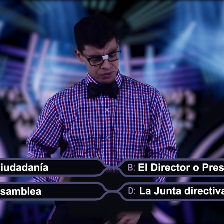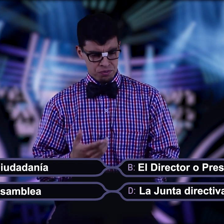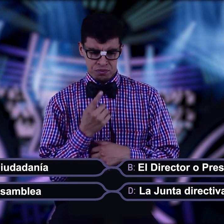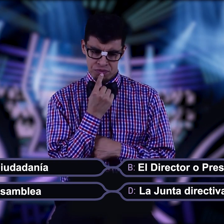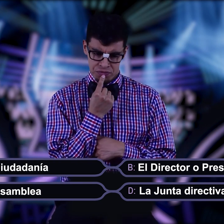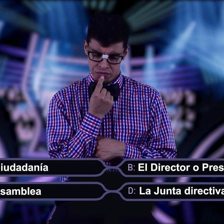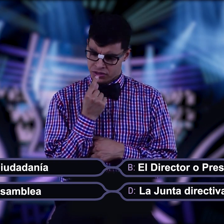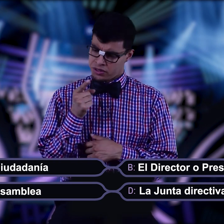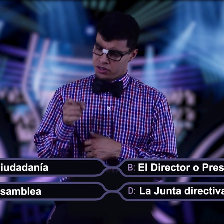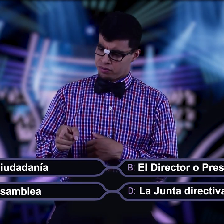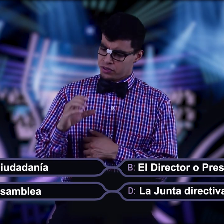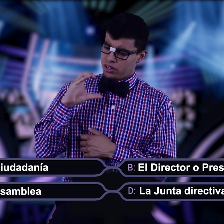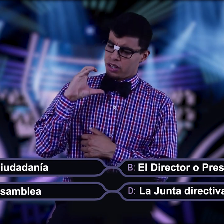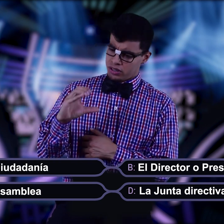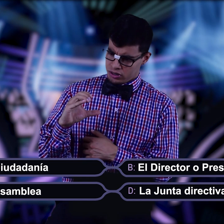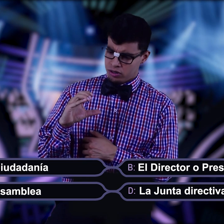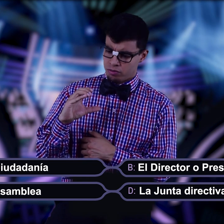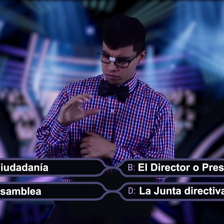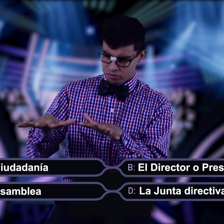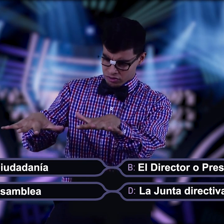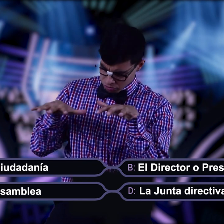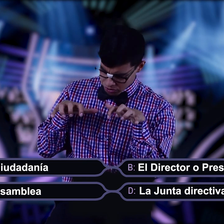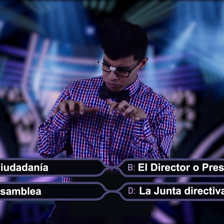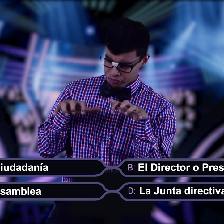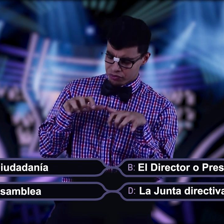presidente? Quizá la C, la asamblea.